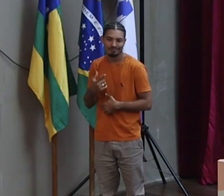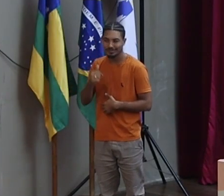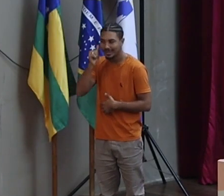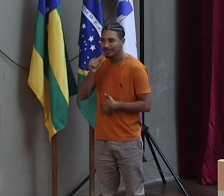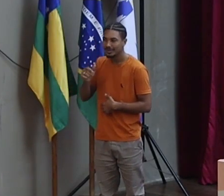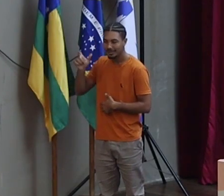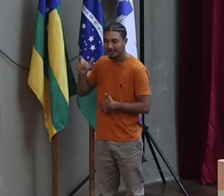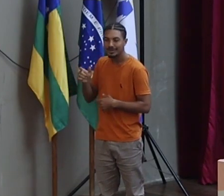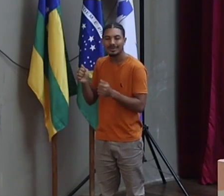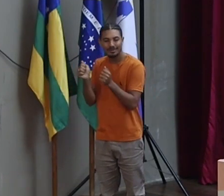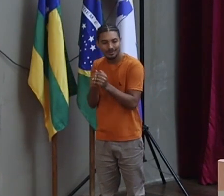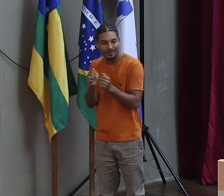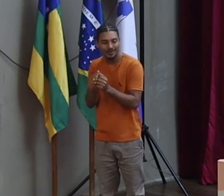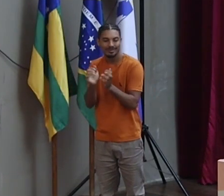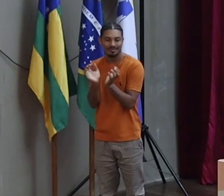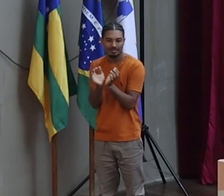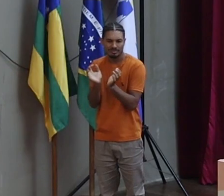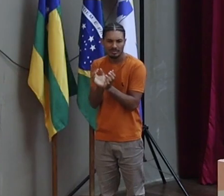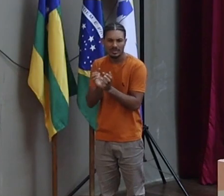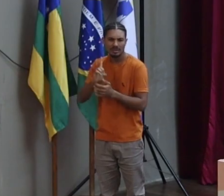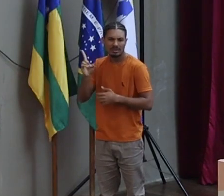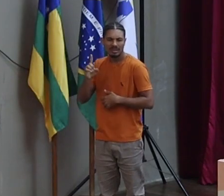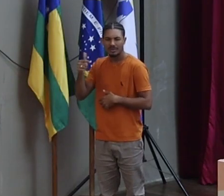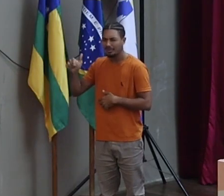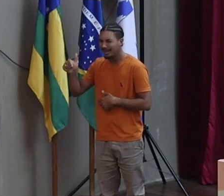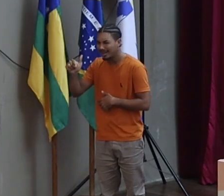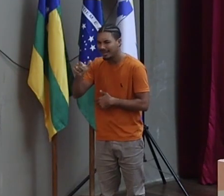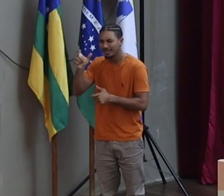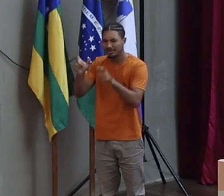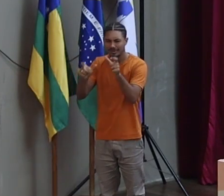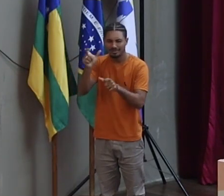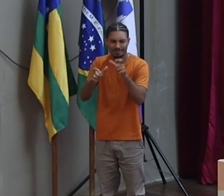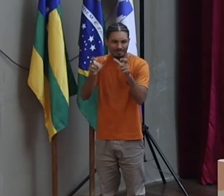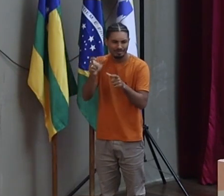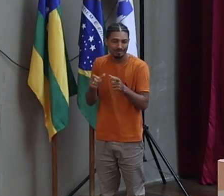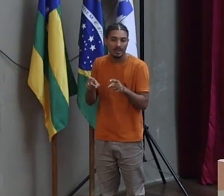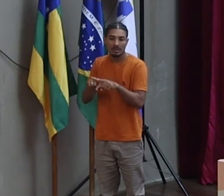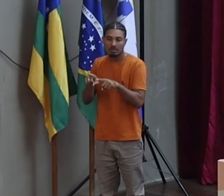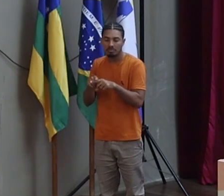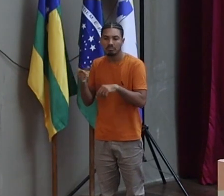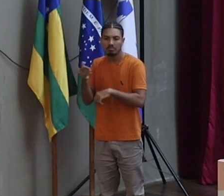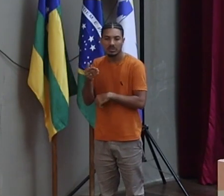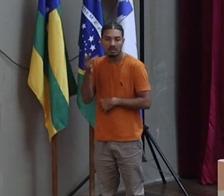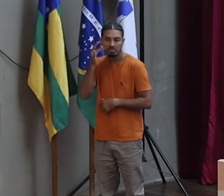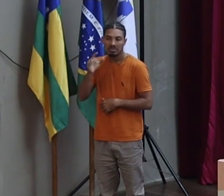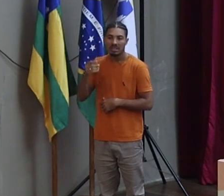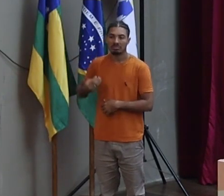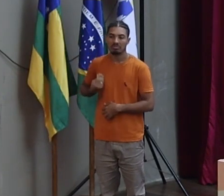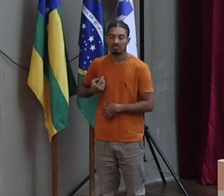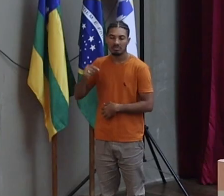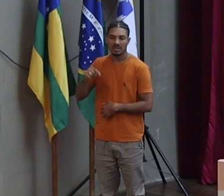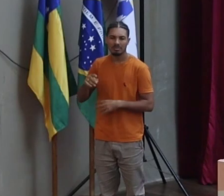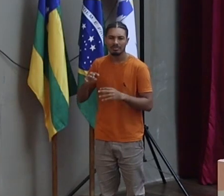né? E há muitas outras pessoas que são parte disso, eu não sei se estão aqui, mas todas aquelas